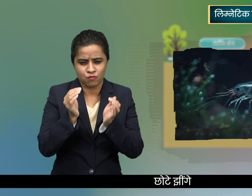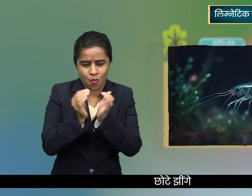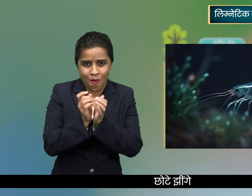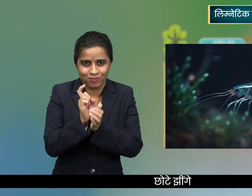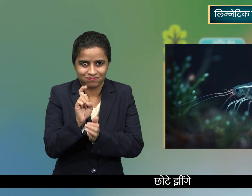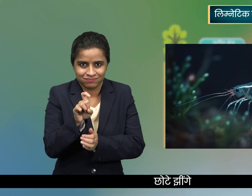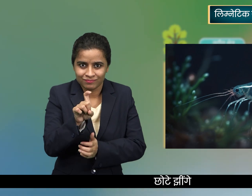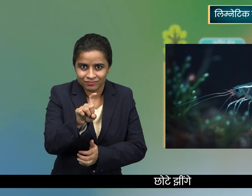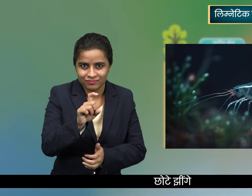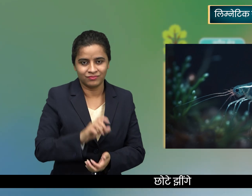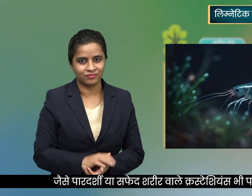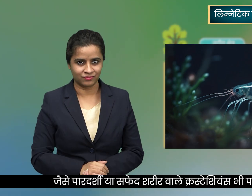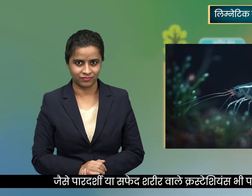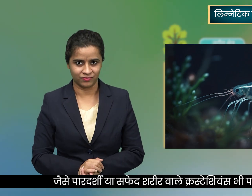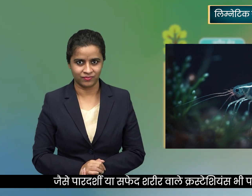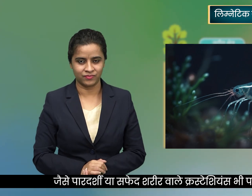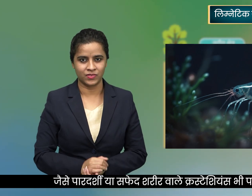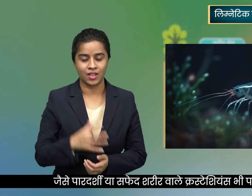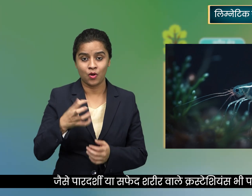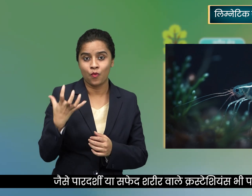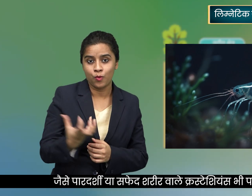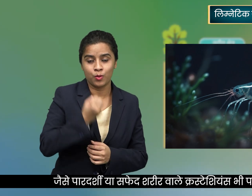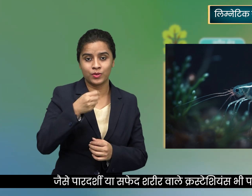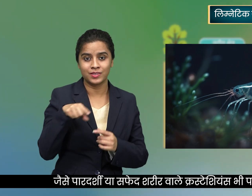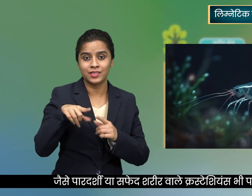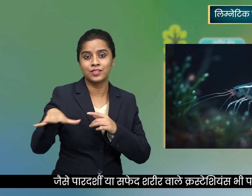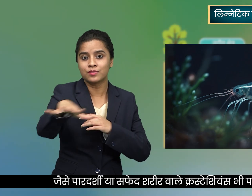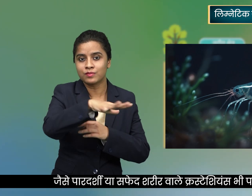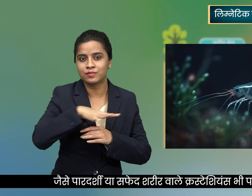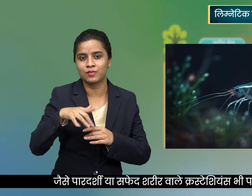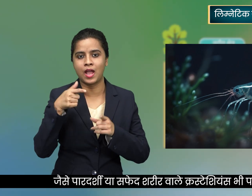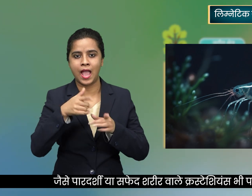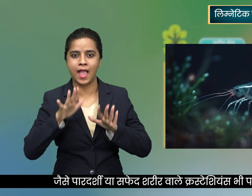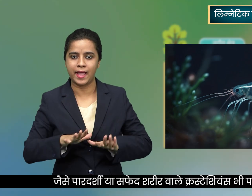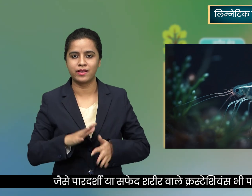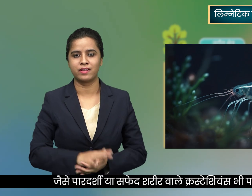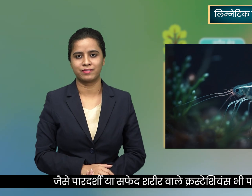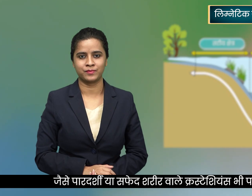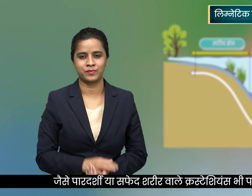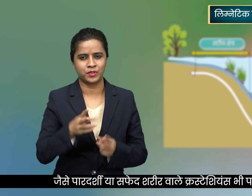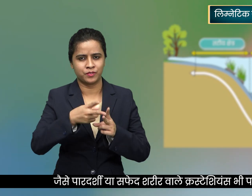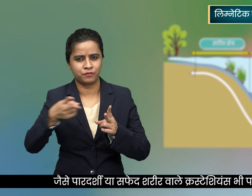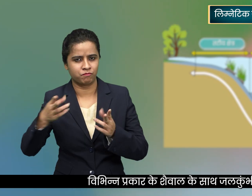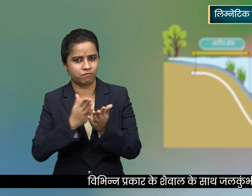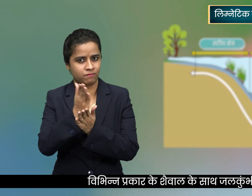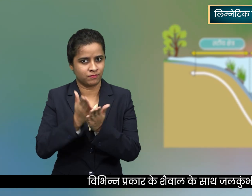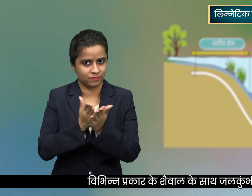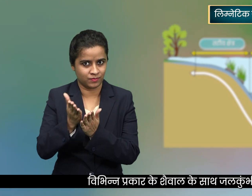छोटे झींगे जैसे पारदर्शी या सफ़ेद शरीर वाले क्रस्टेशियंस भी पाए जाते हैं। चौथा,